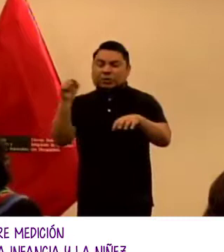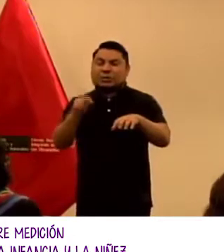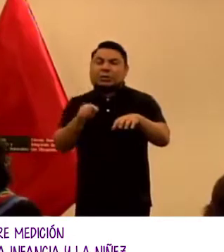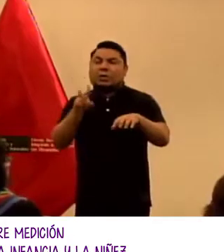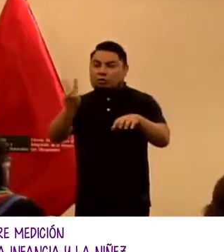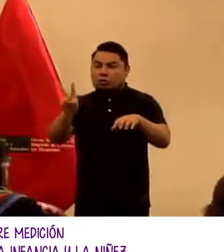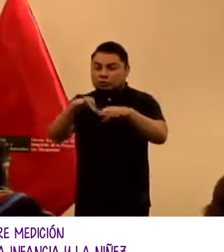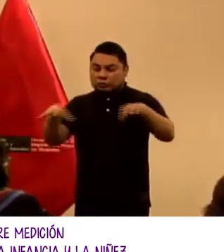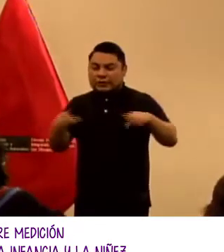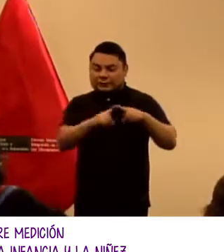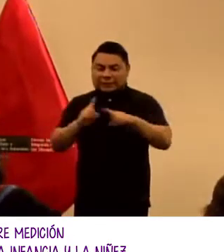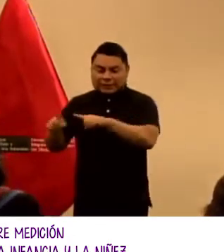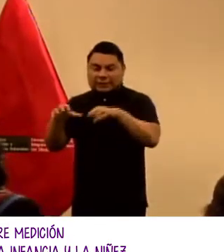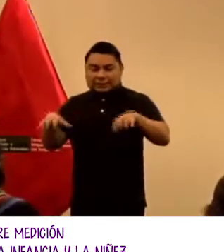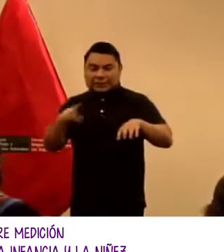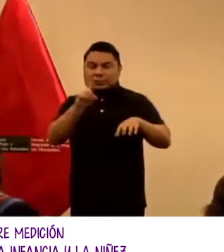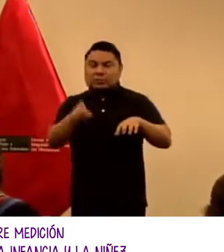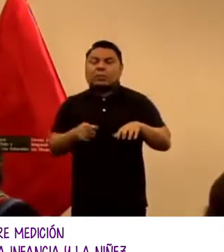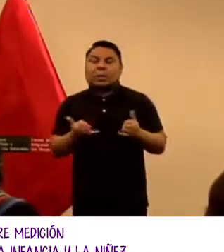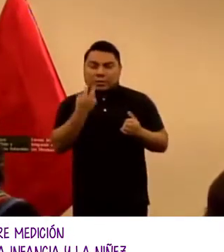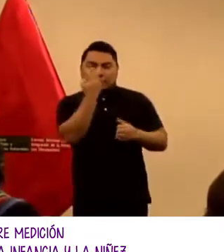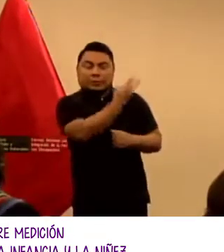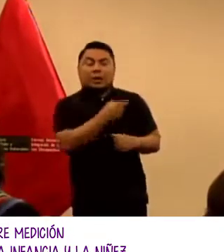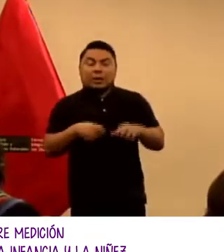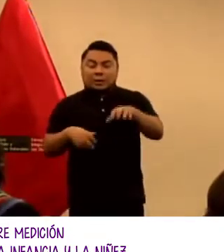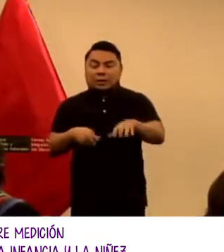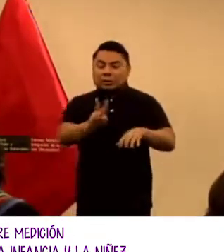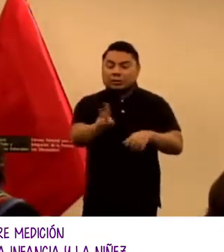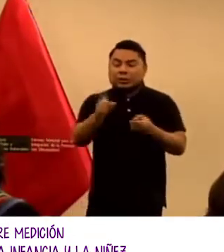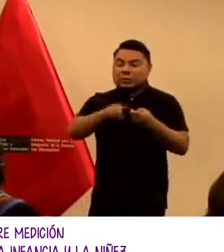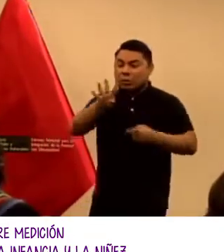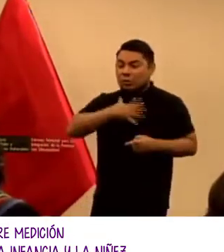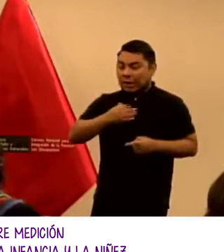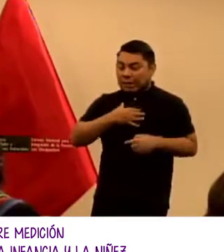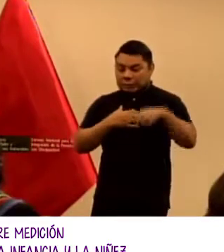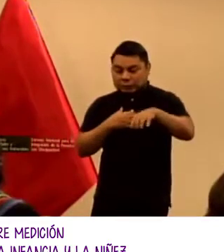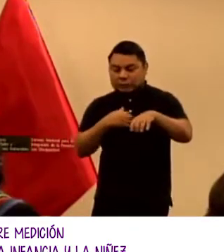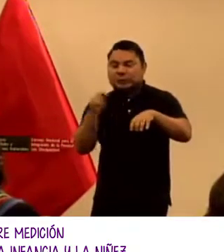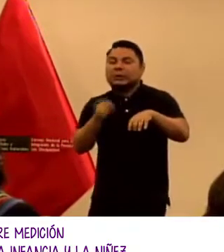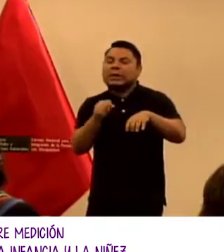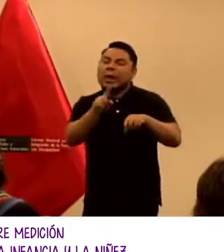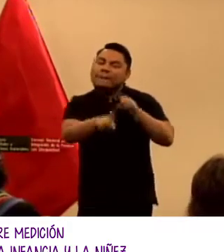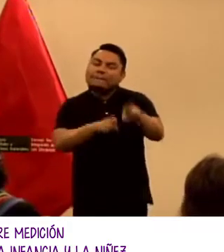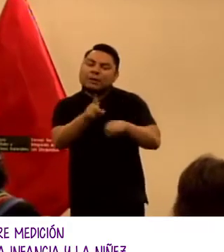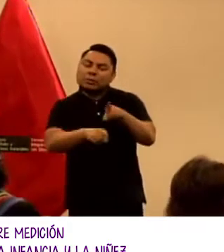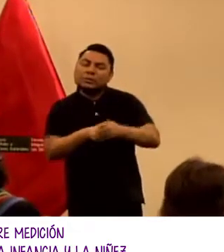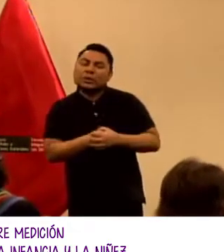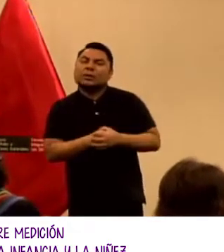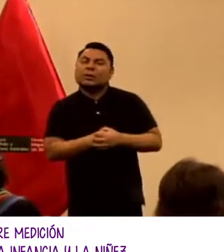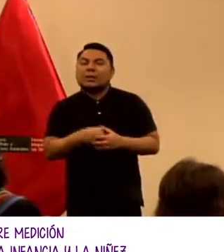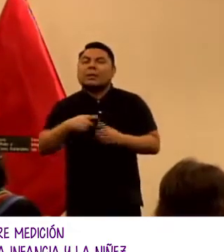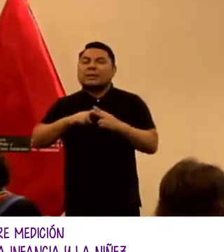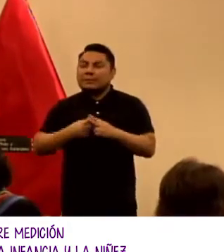dos módulos. Y vamos a verla. Para el módulo de 2 a 4 años, se pregunta,